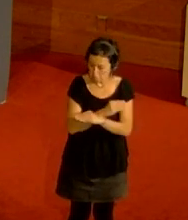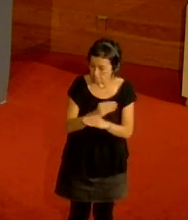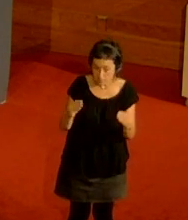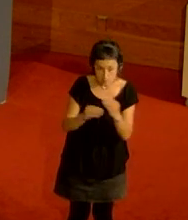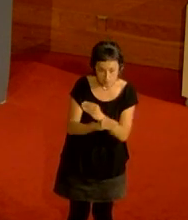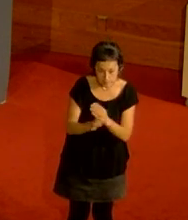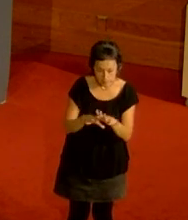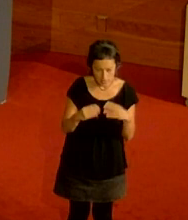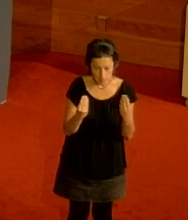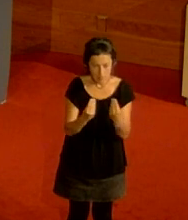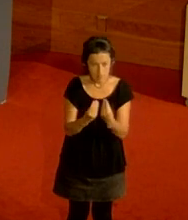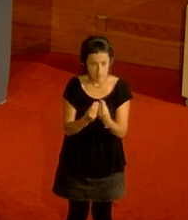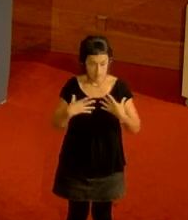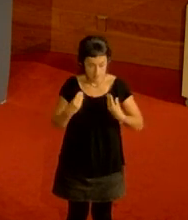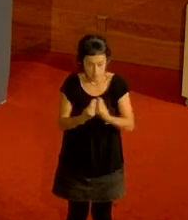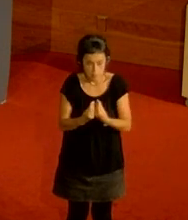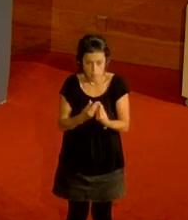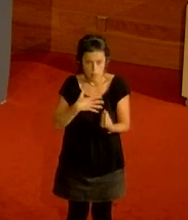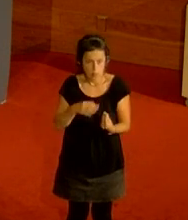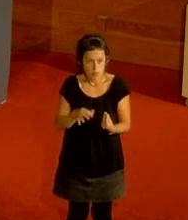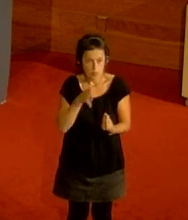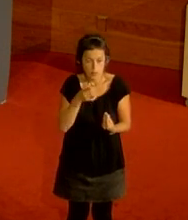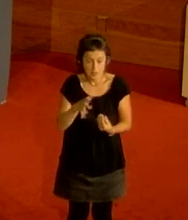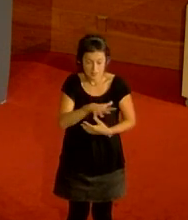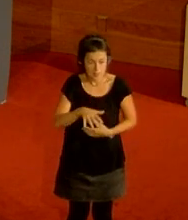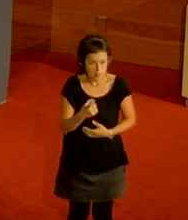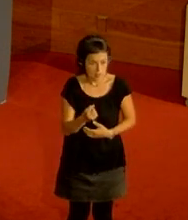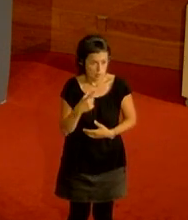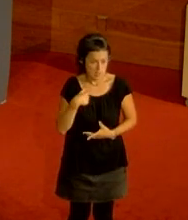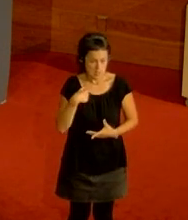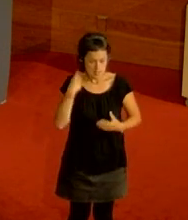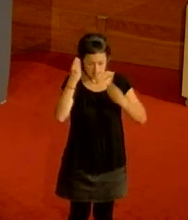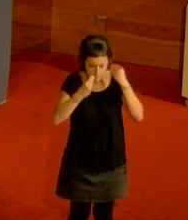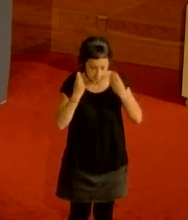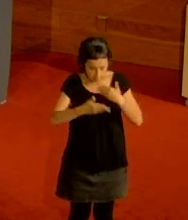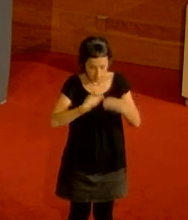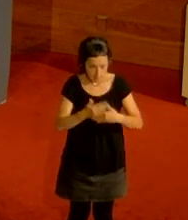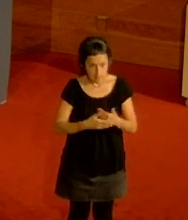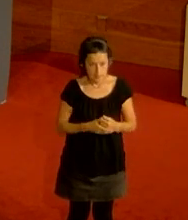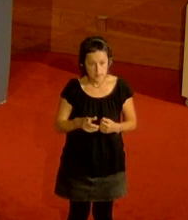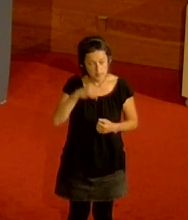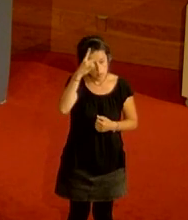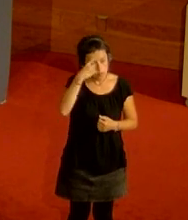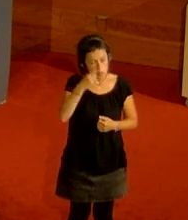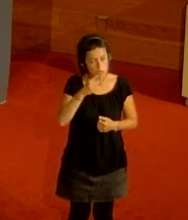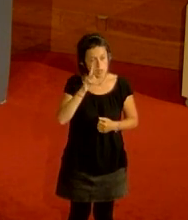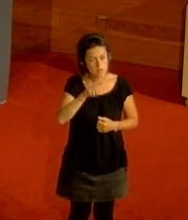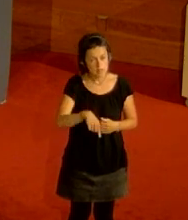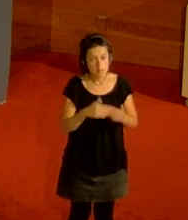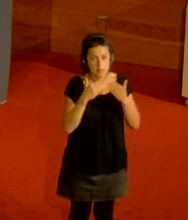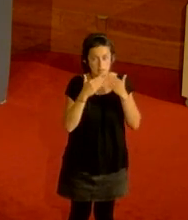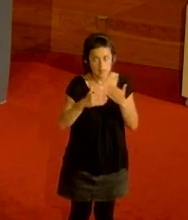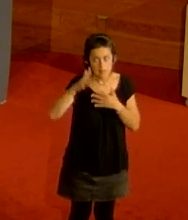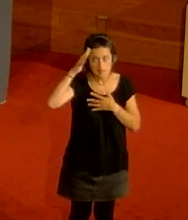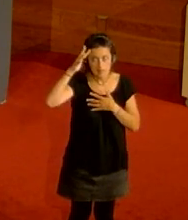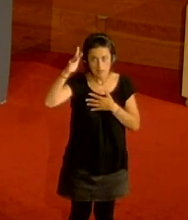los necesitamos esos espacios para seguir pensando e la cultura nos permite también la especulación de lo posible desde la imaginación